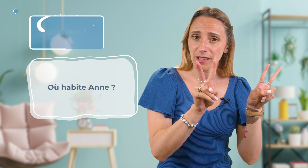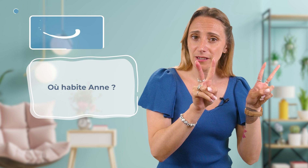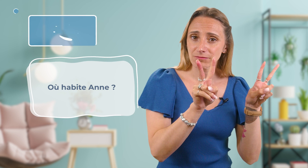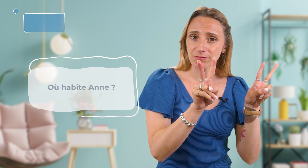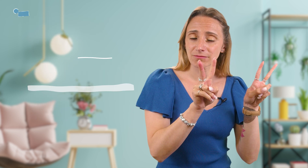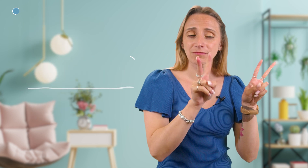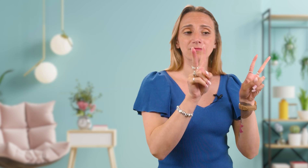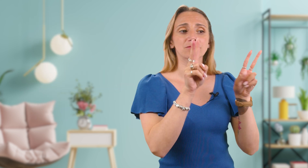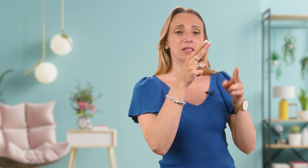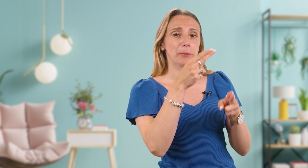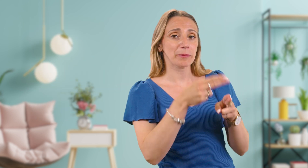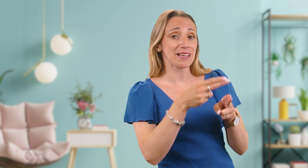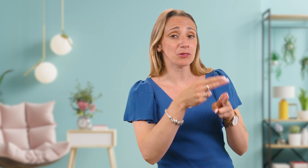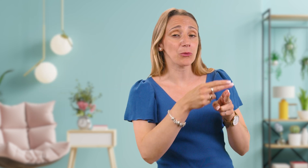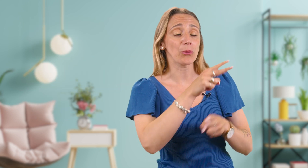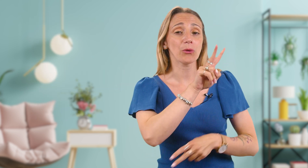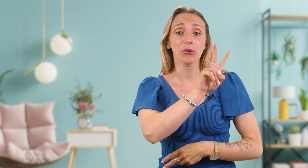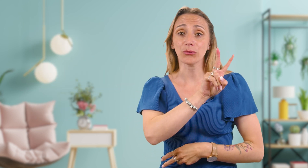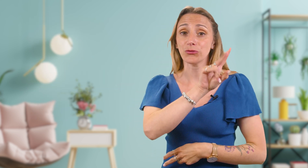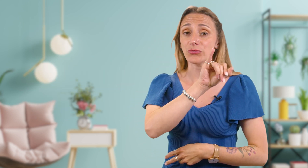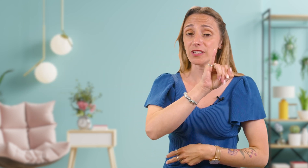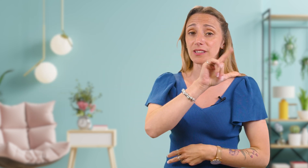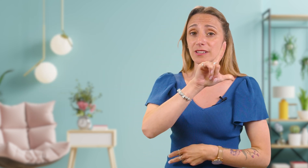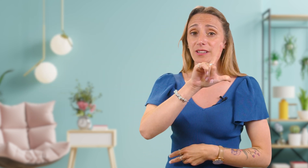ville, prénom,